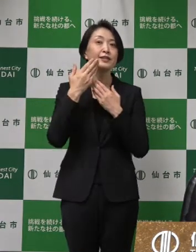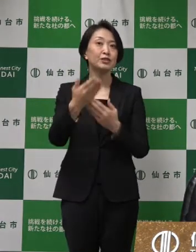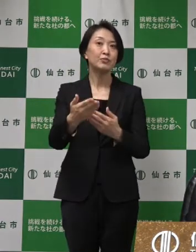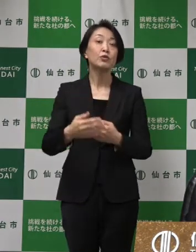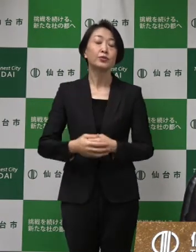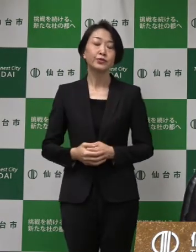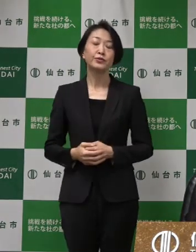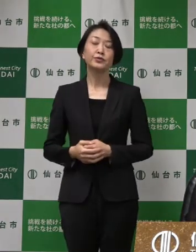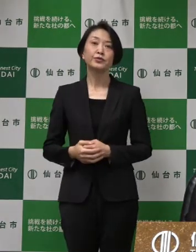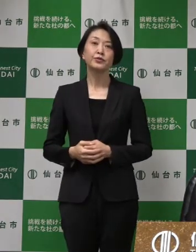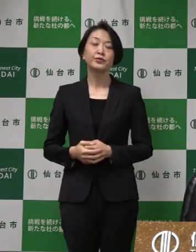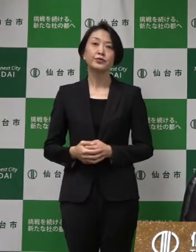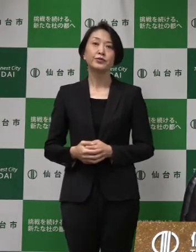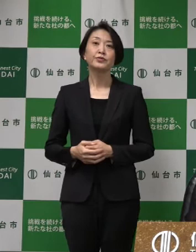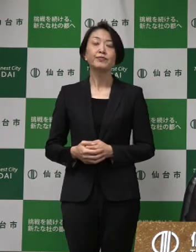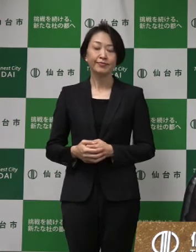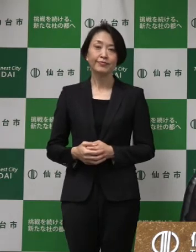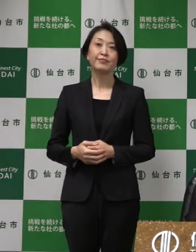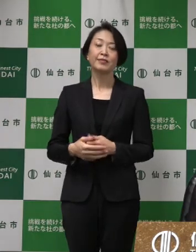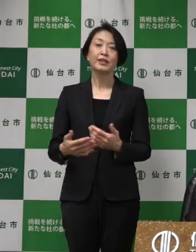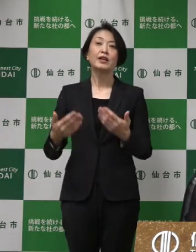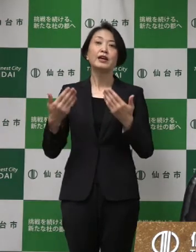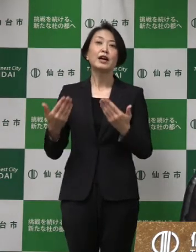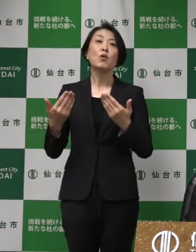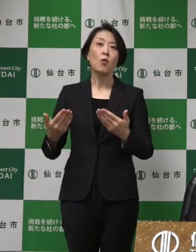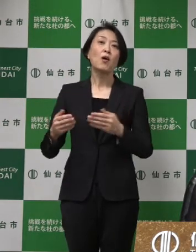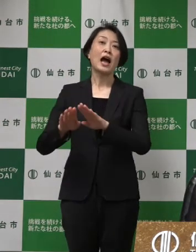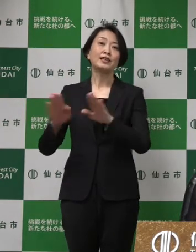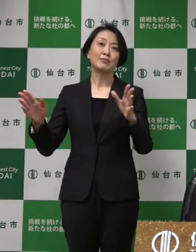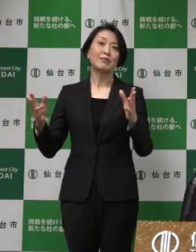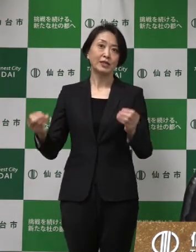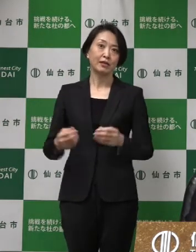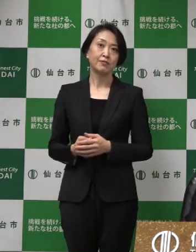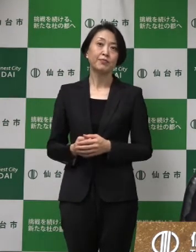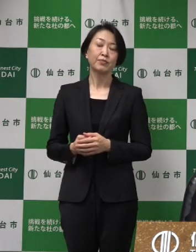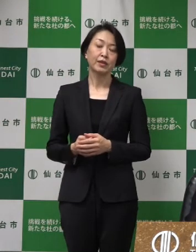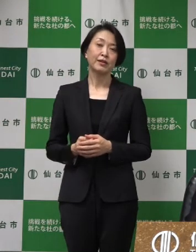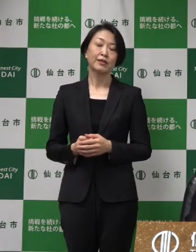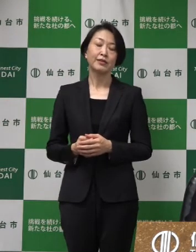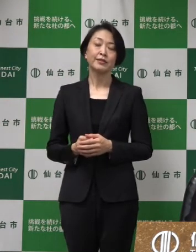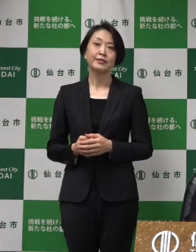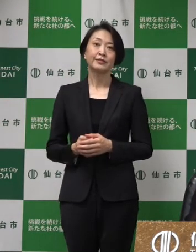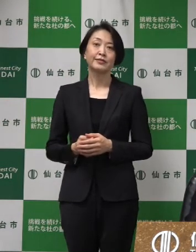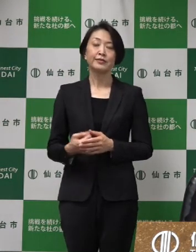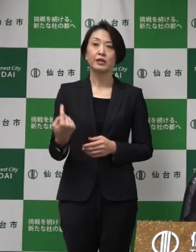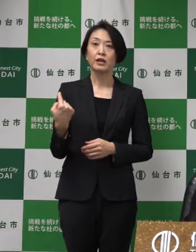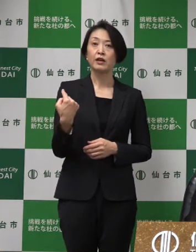学校の、が再開しまして、で昨日もですね、学校